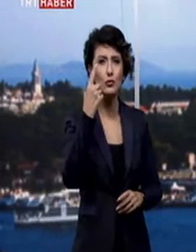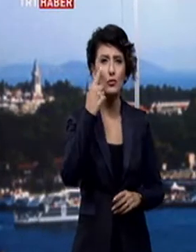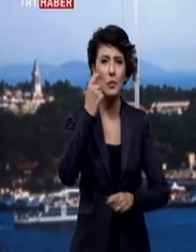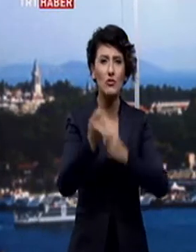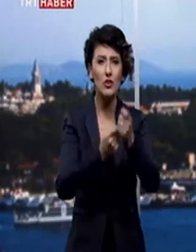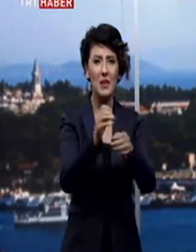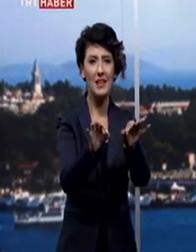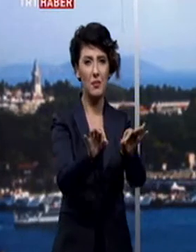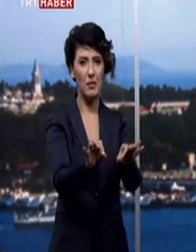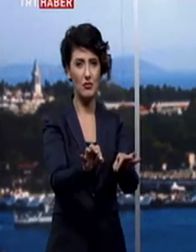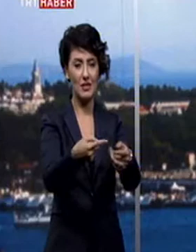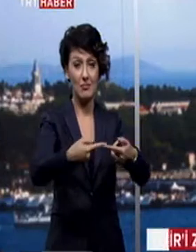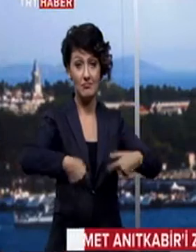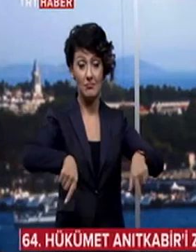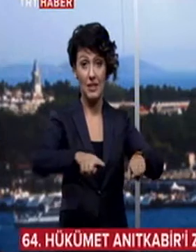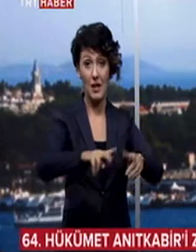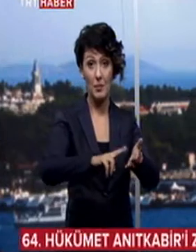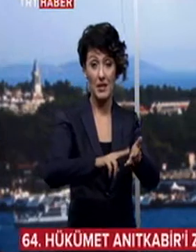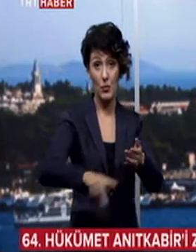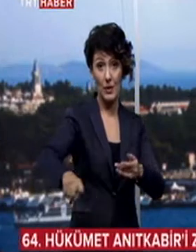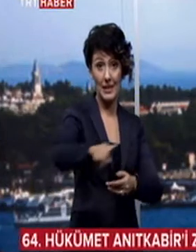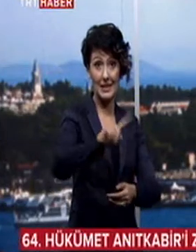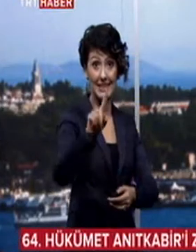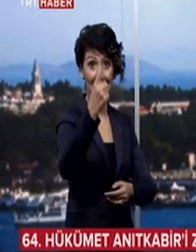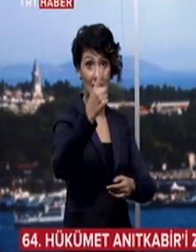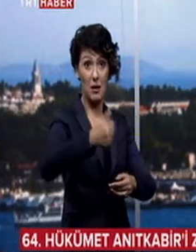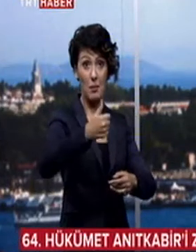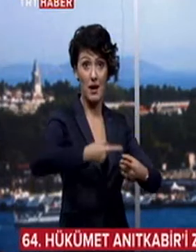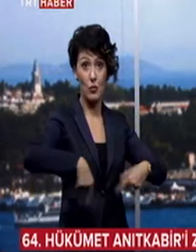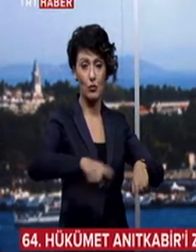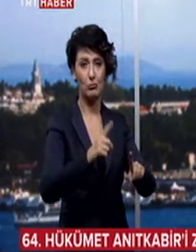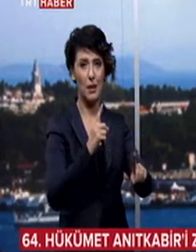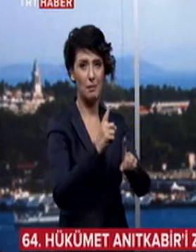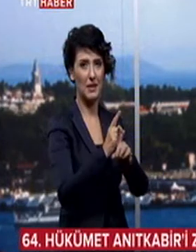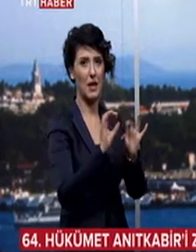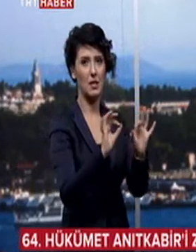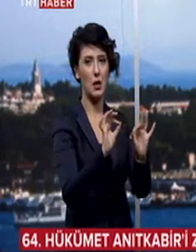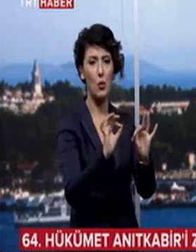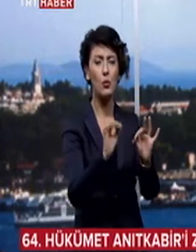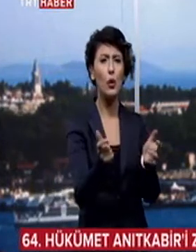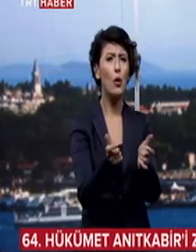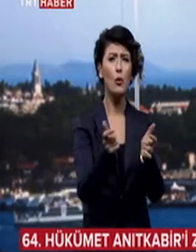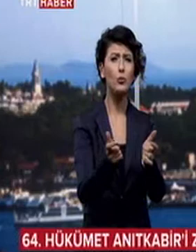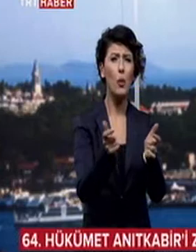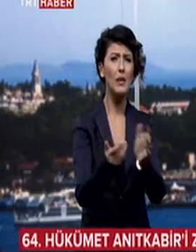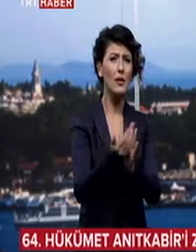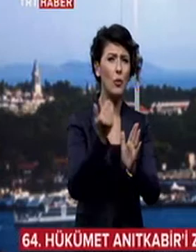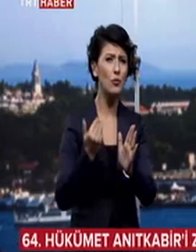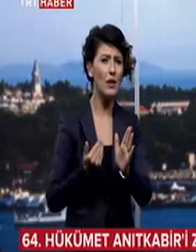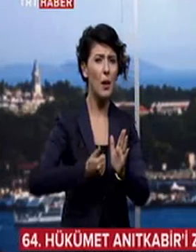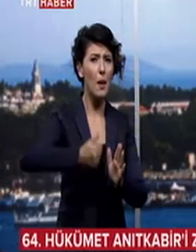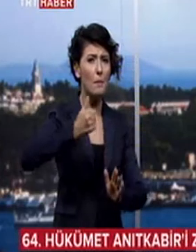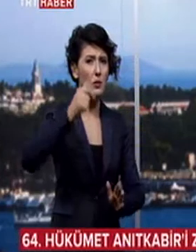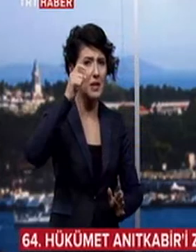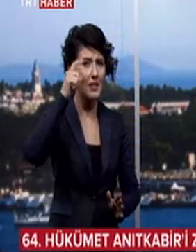...64. hükümet çalışmalarına başladı. Kabine üyeleri ilk Bakanlar Kurulu'nda bir araya geliyor. Toplantı